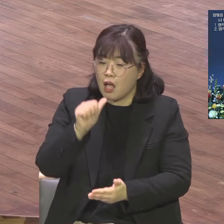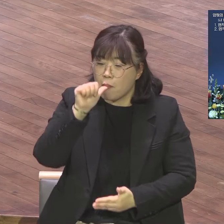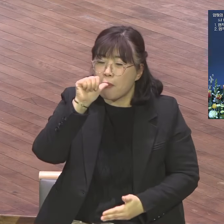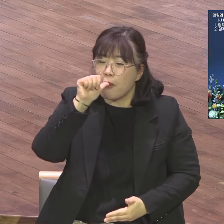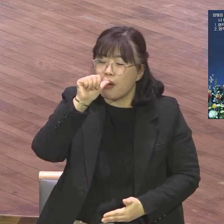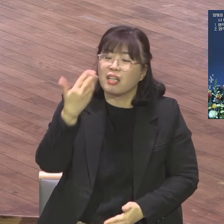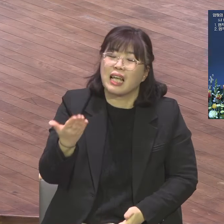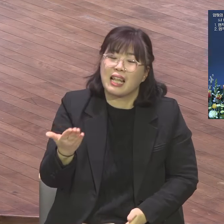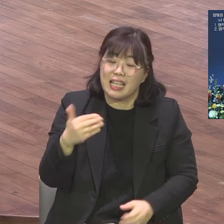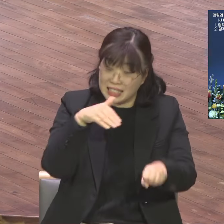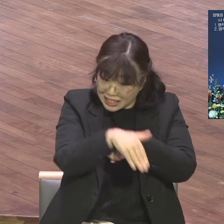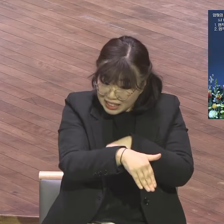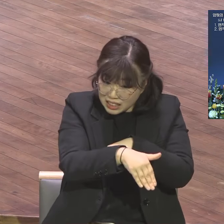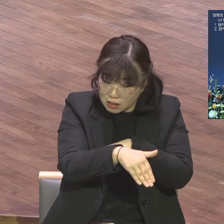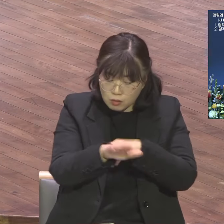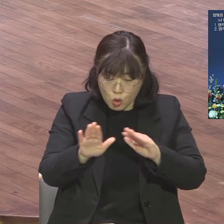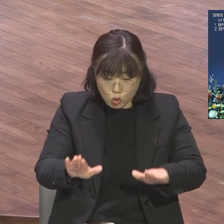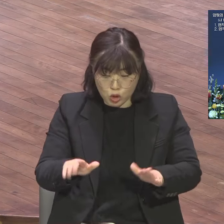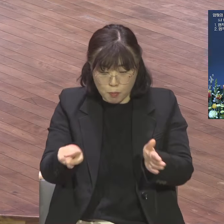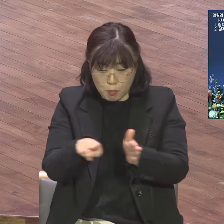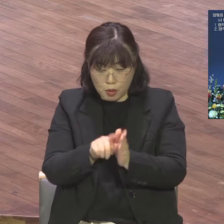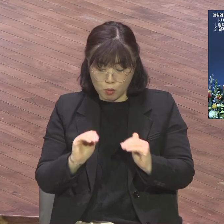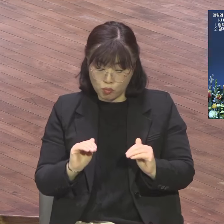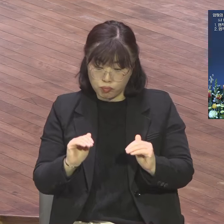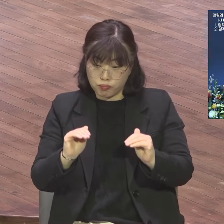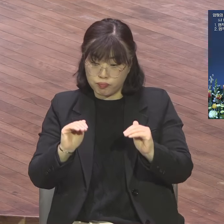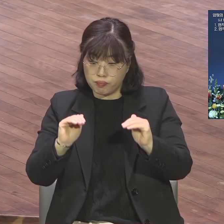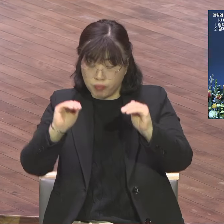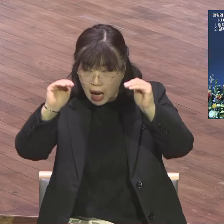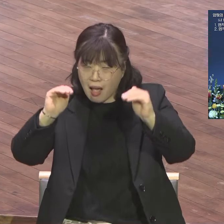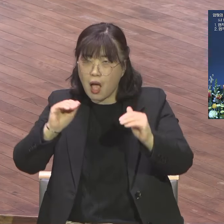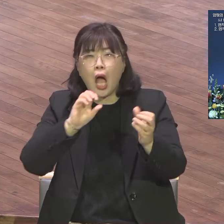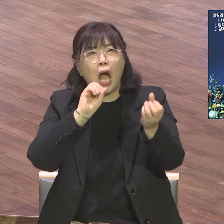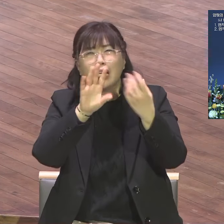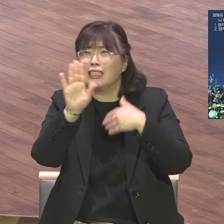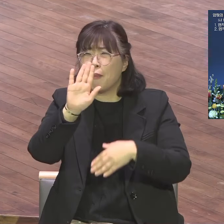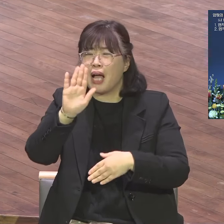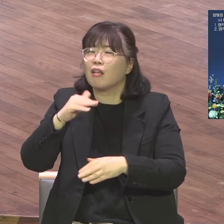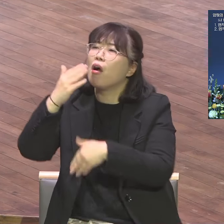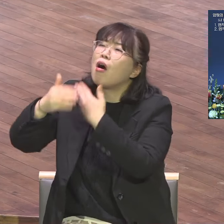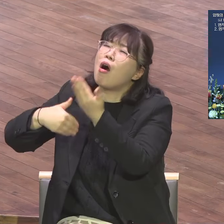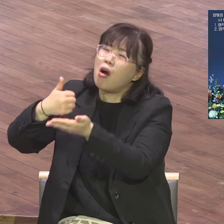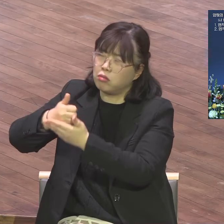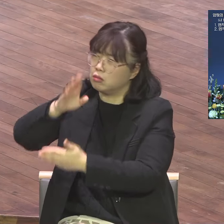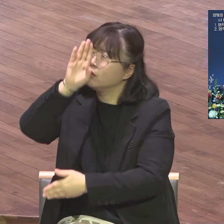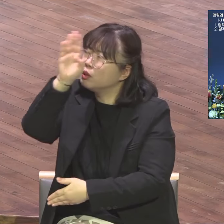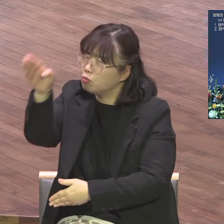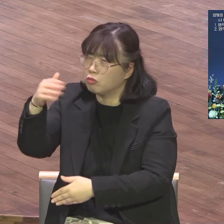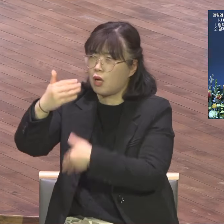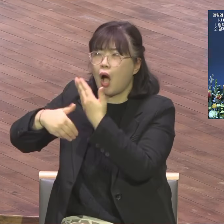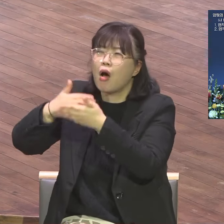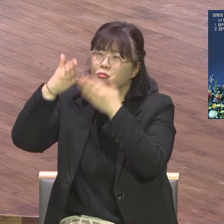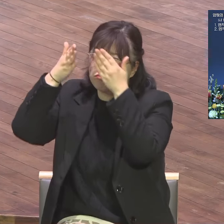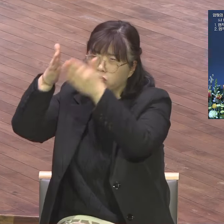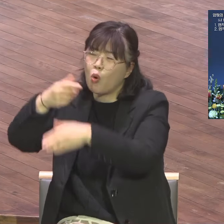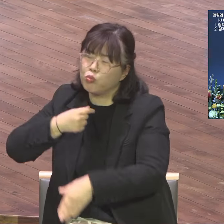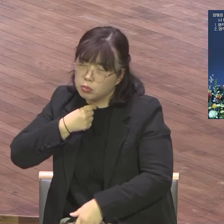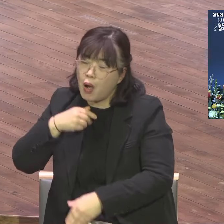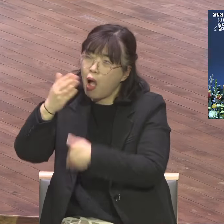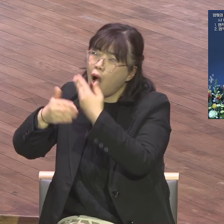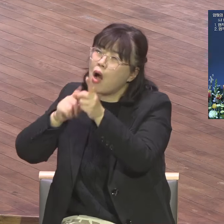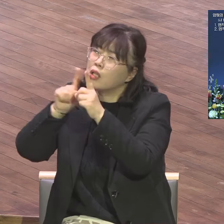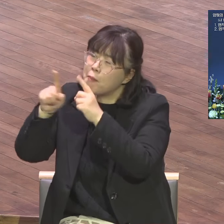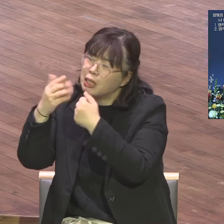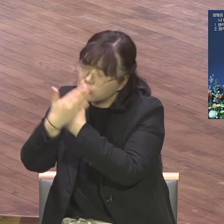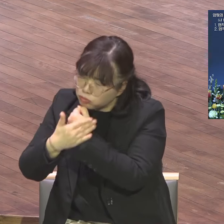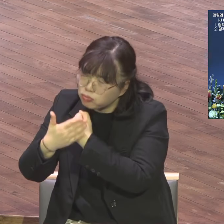것입니다. 하나님만 생각하면 너무 기쁘고, 하나님 말씀 들으면 내 영혼이 살아나고, 한 말씀 안에 모든 답이 다 있고,